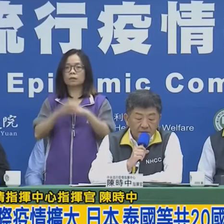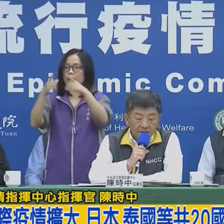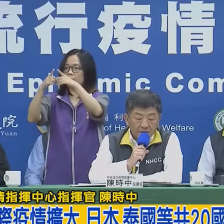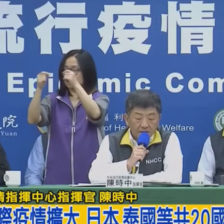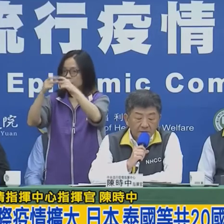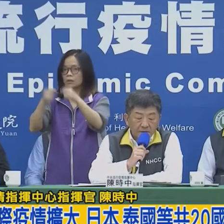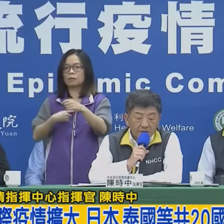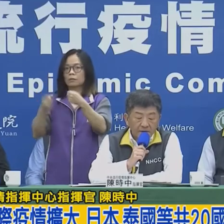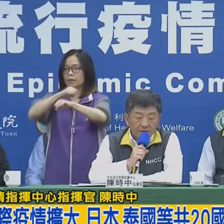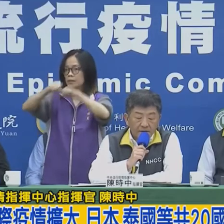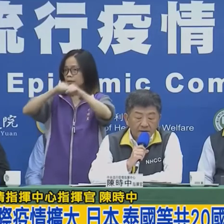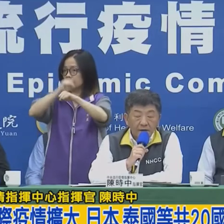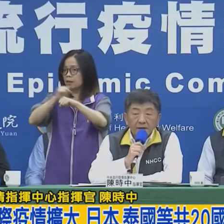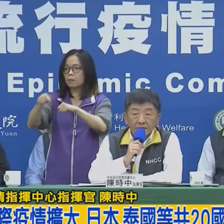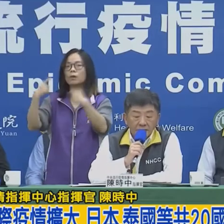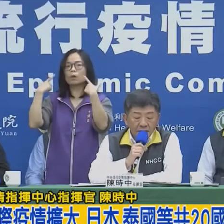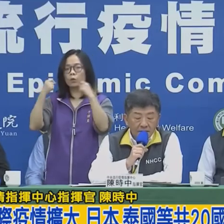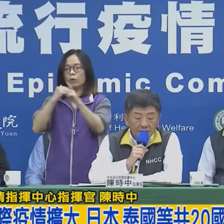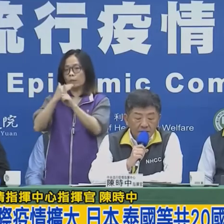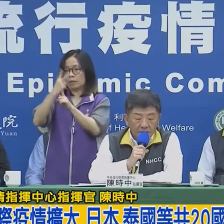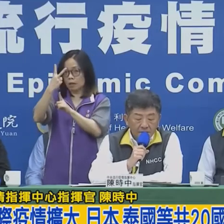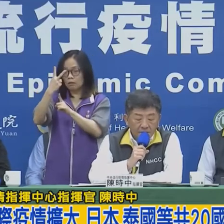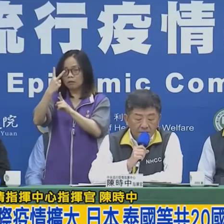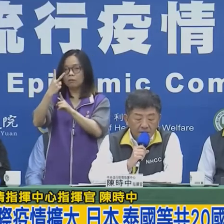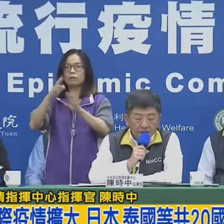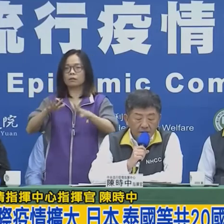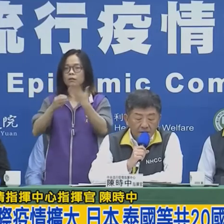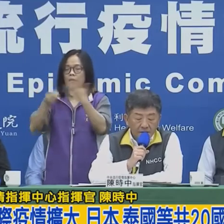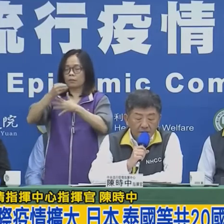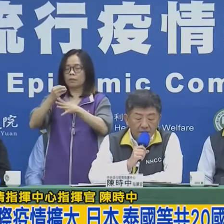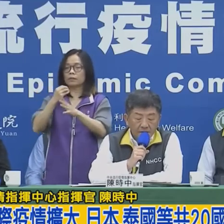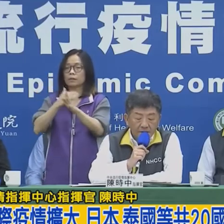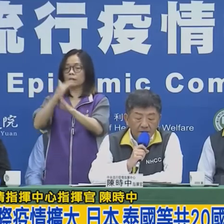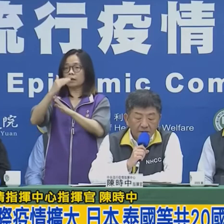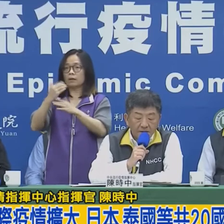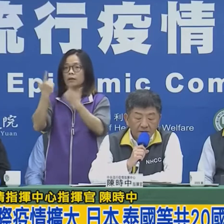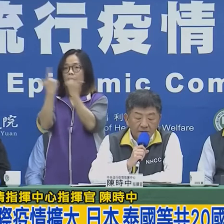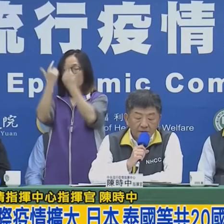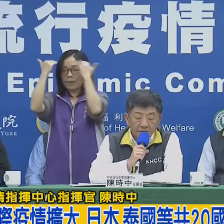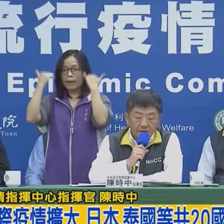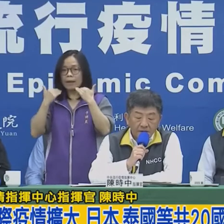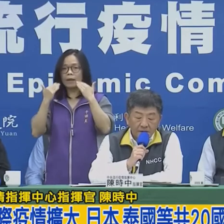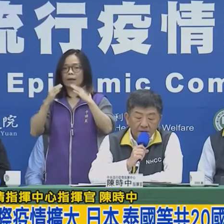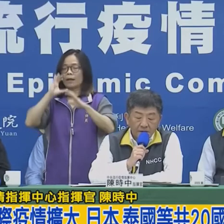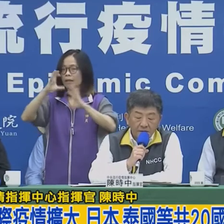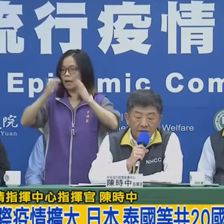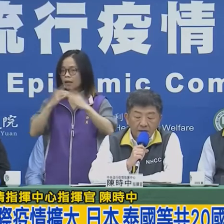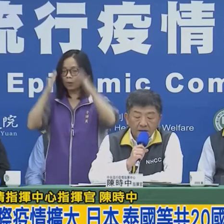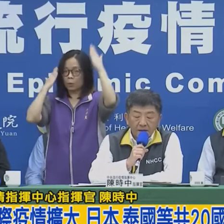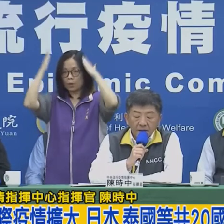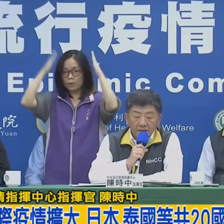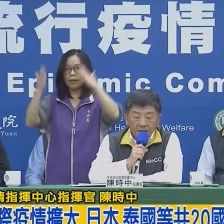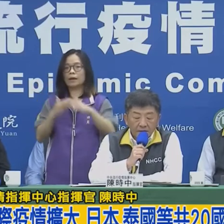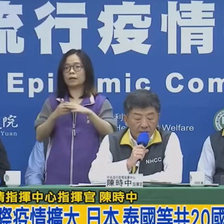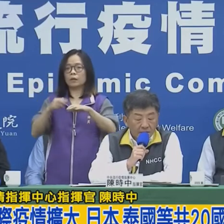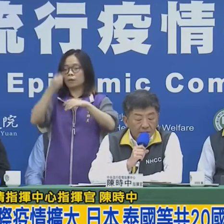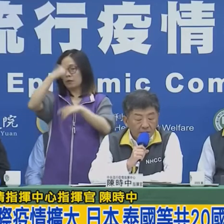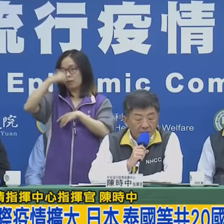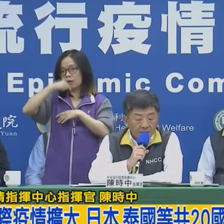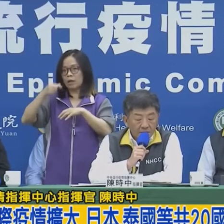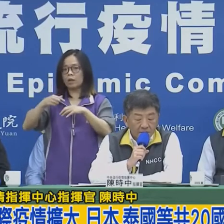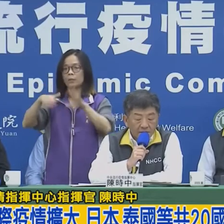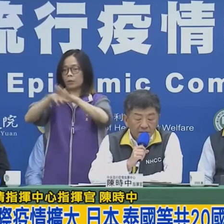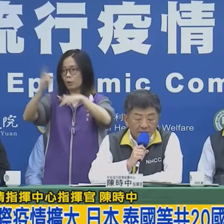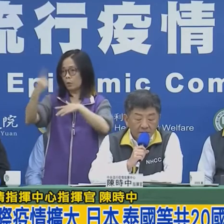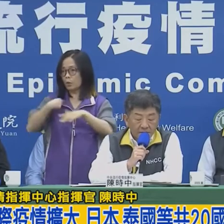日本新加坡，这本来是第2级，那北韩、泰国、马来西亚、菲律宾、印尼、文莱、越南、